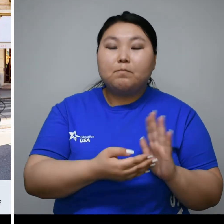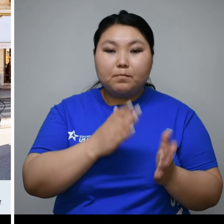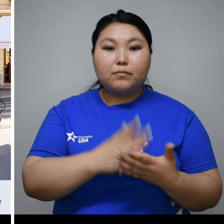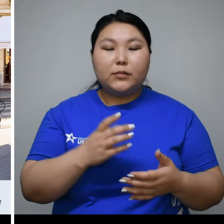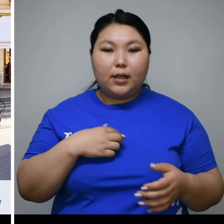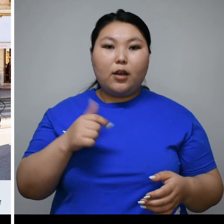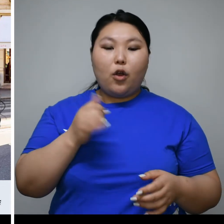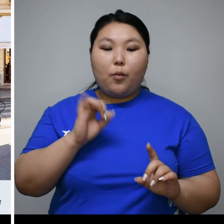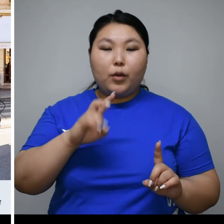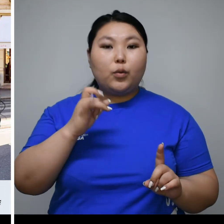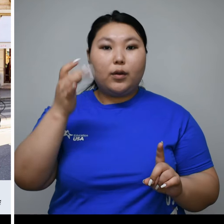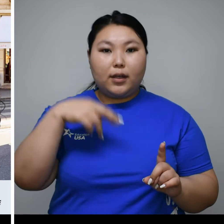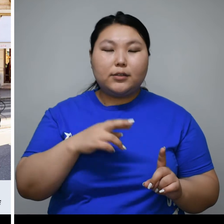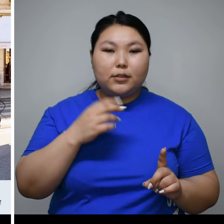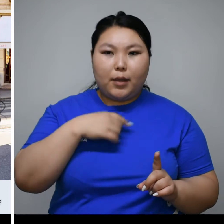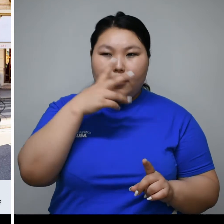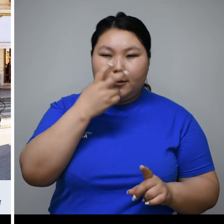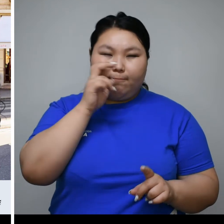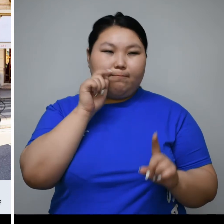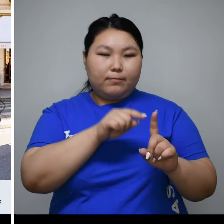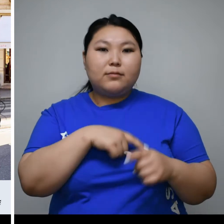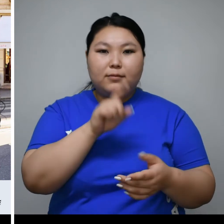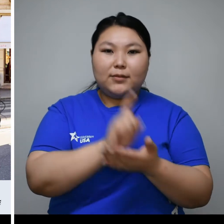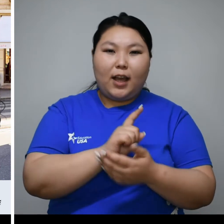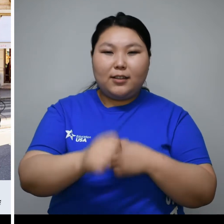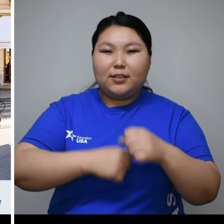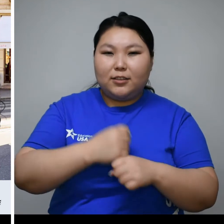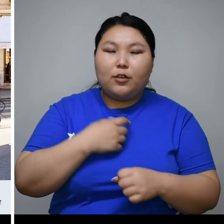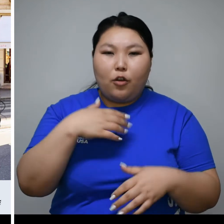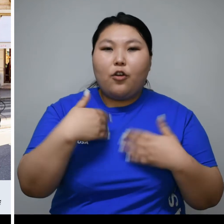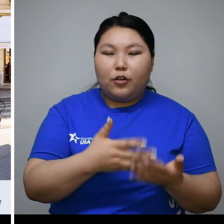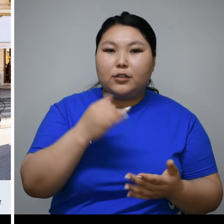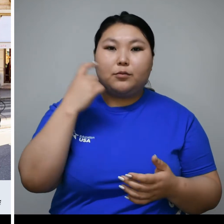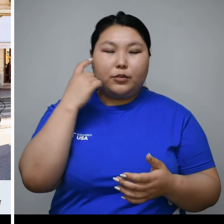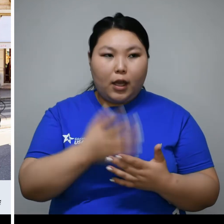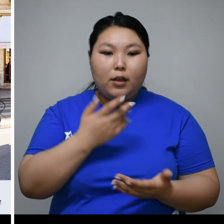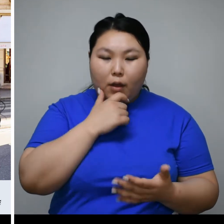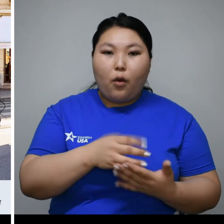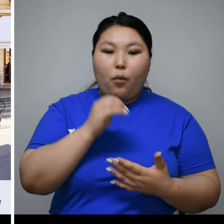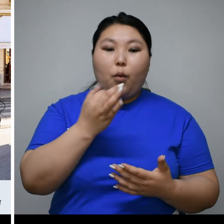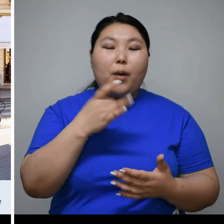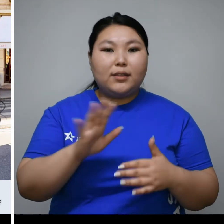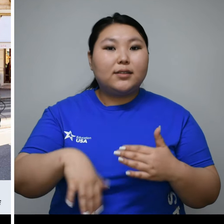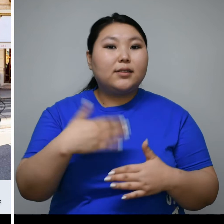байгаа. За, Global Ugrad-ийг бүр хоч гэлцсэн. Одоо би энэ дэл дараа жил өгнө гэдсэн. Эсвэл Fulbright-ийг би дараа жил